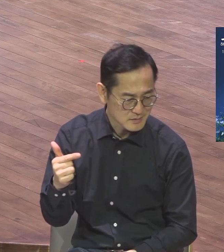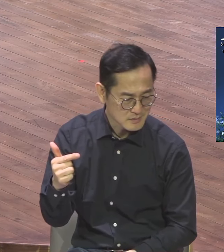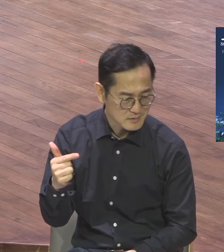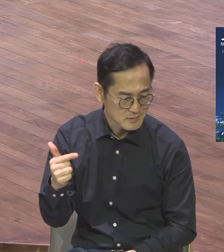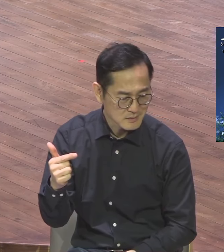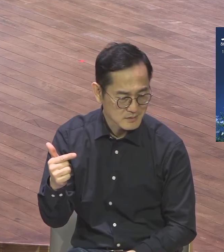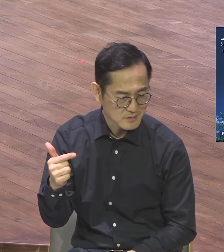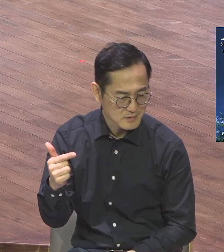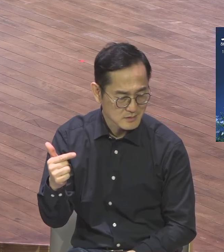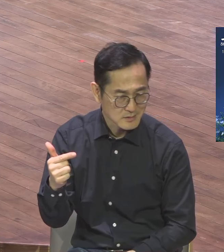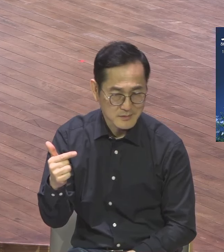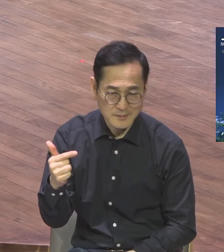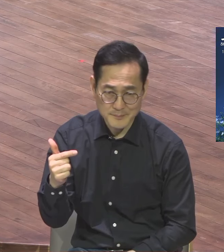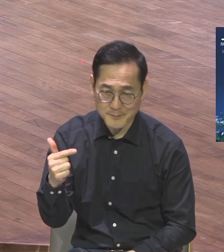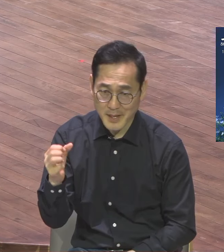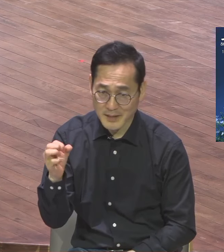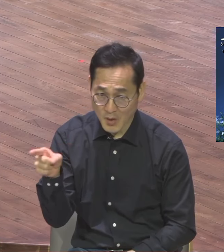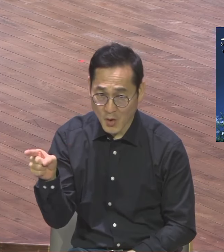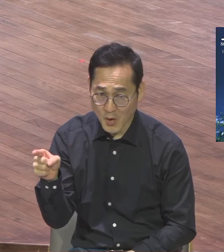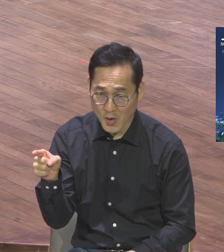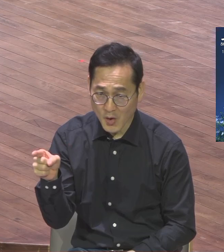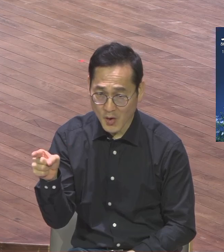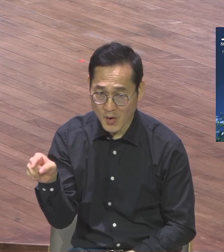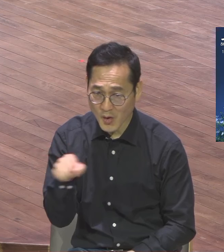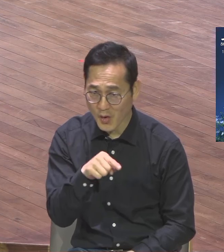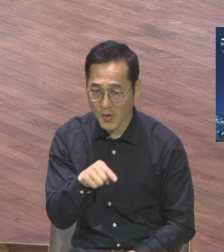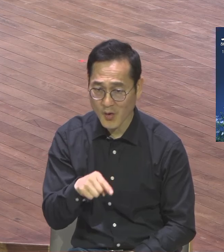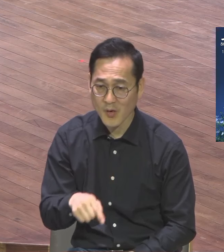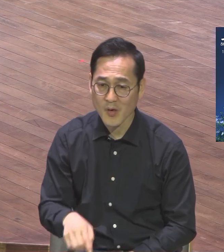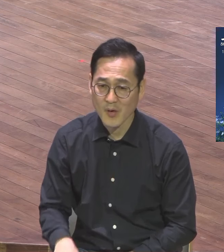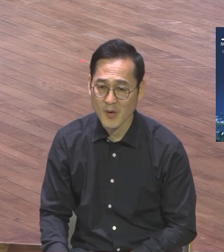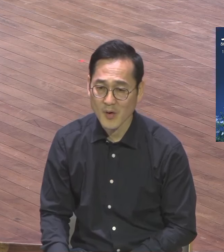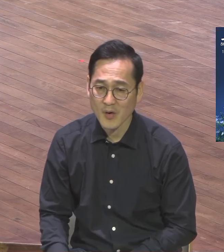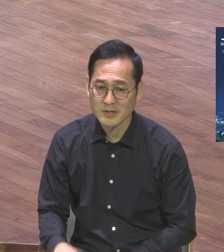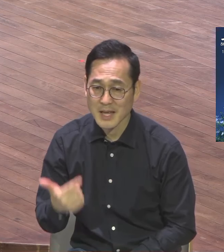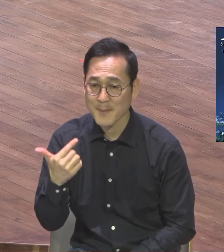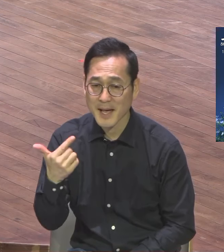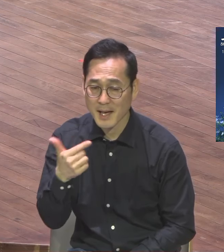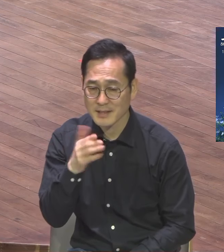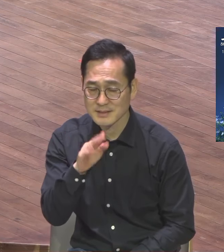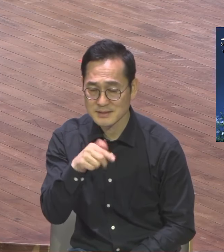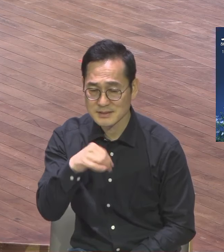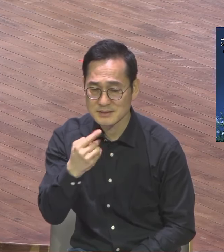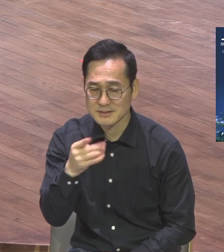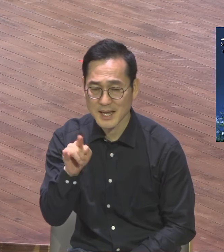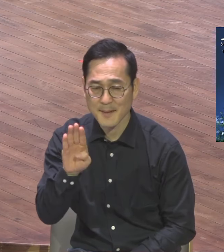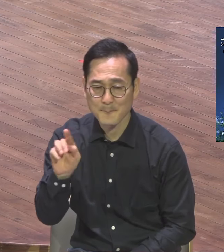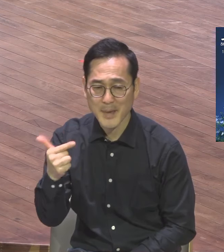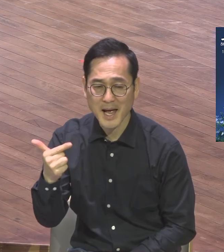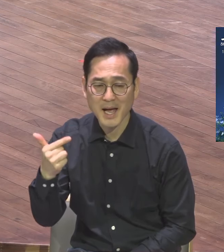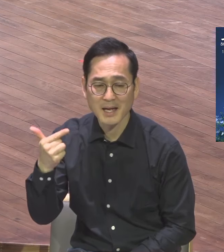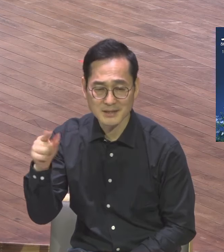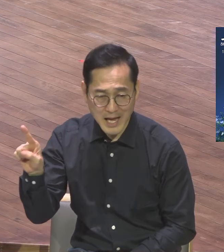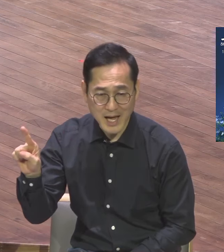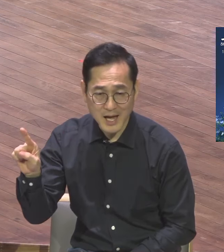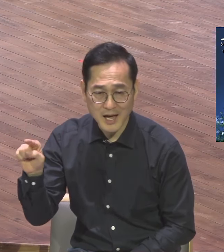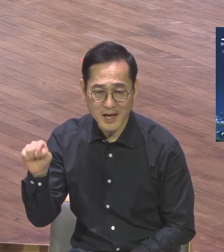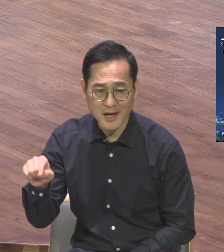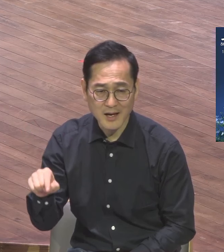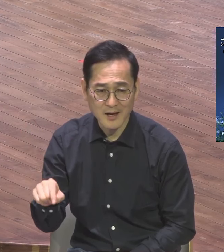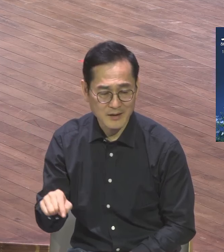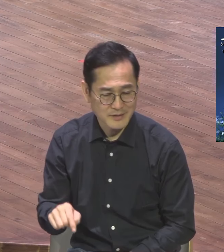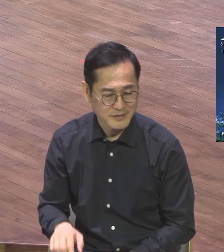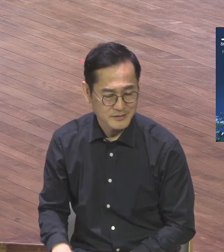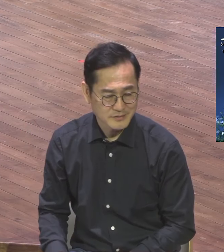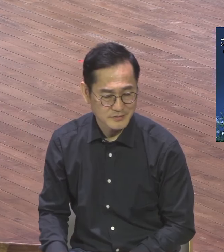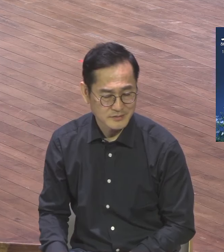스데바나는 바울을 통해서 죽게 돌아왔습니다. 바울을 통해 은혜를 받았습니다. 거듭났습니다. 뿐만 아니라 그 집안 전부가 다 고린도 교회를